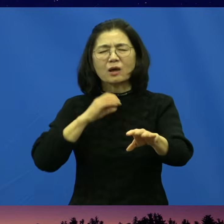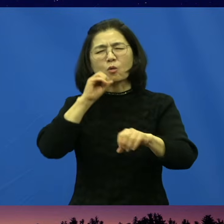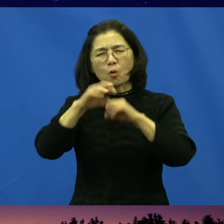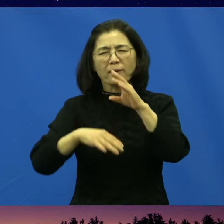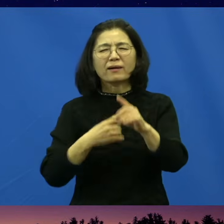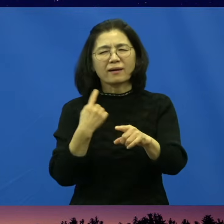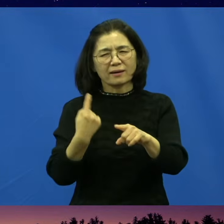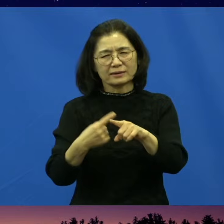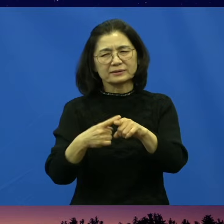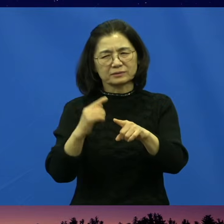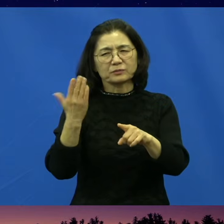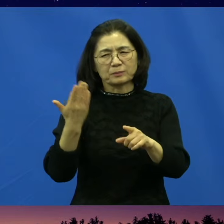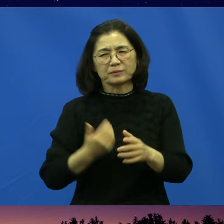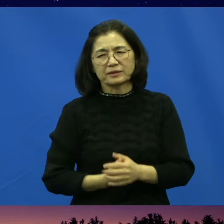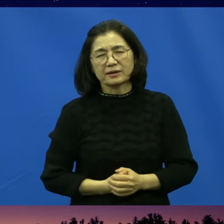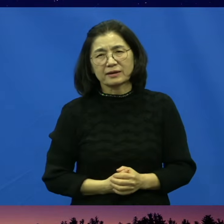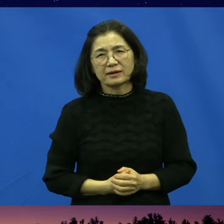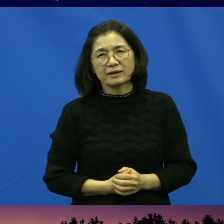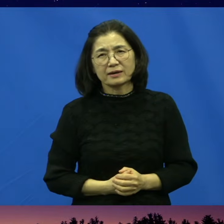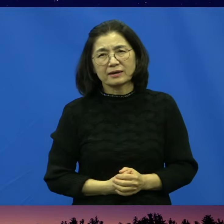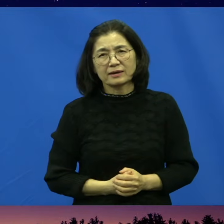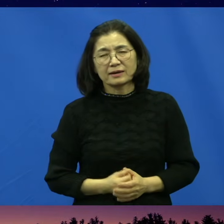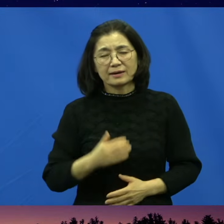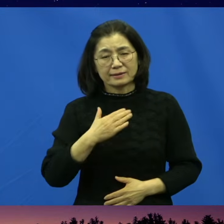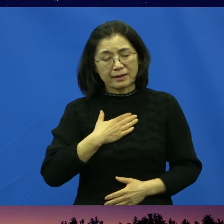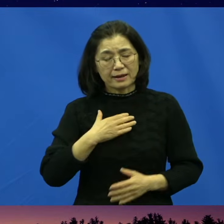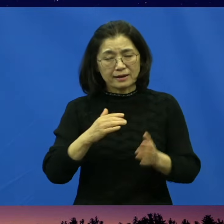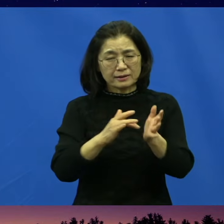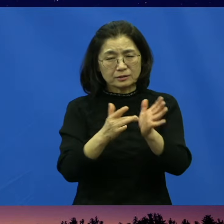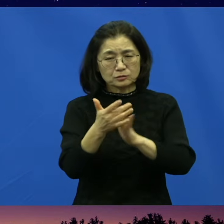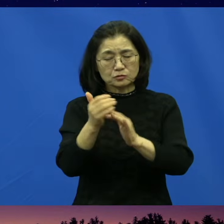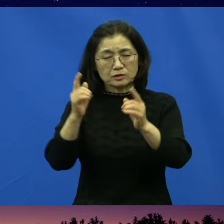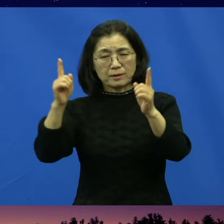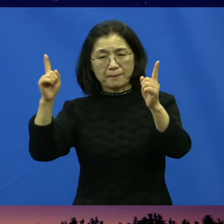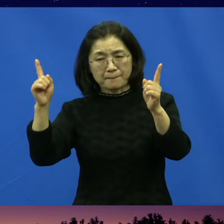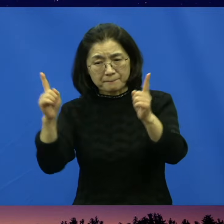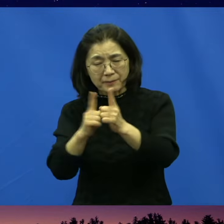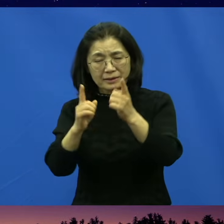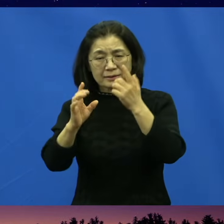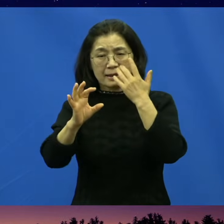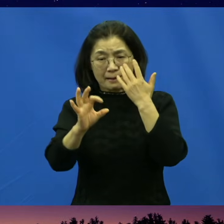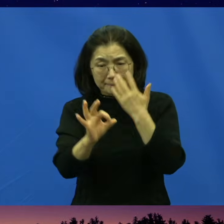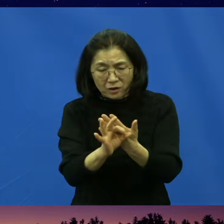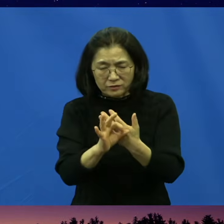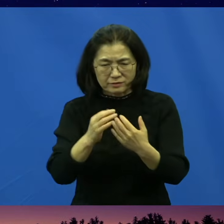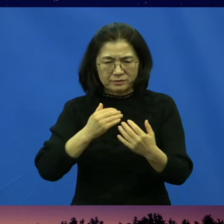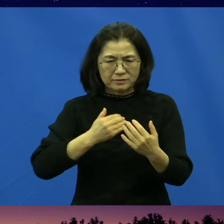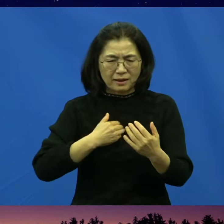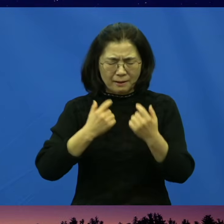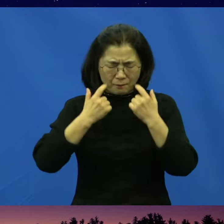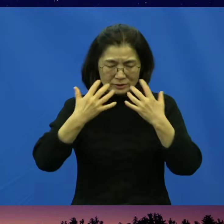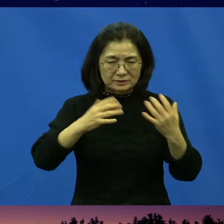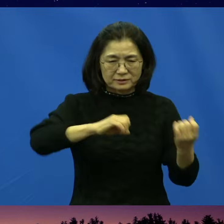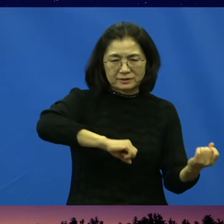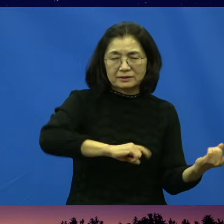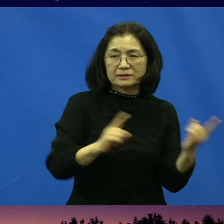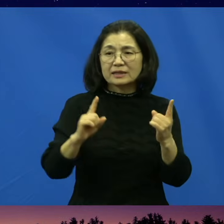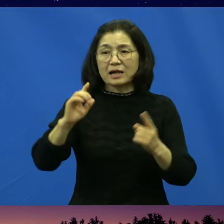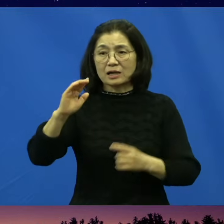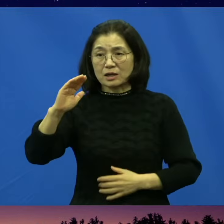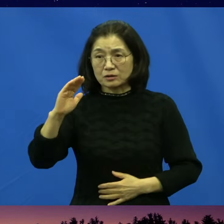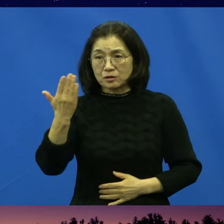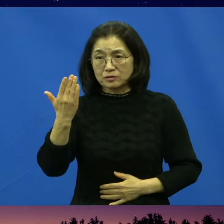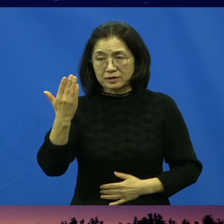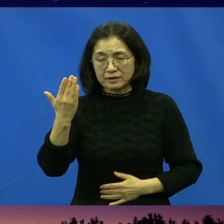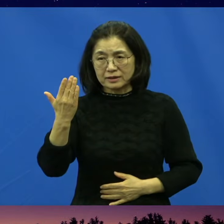고백임을 알게 됩니다. 여러분, 내가 예수님 만나야 산다는 분명한 확신이 있으면 그분 앞에 할